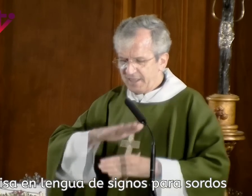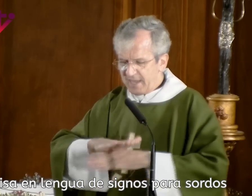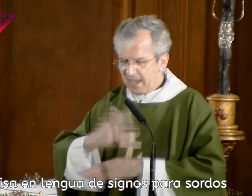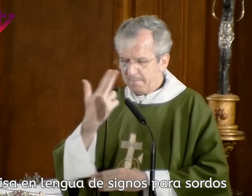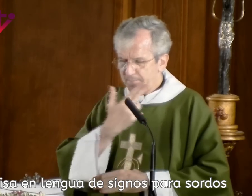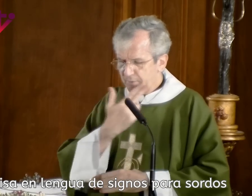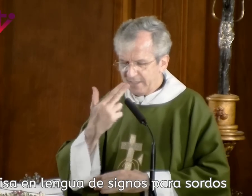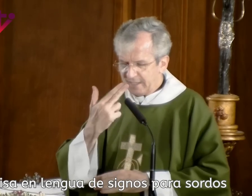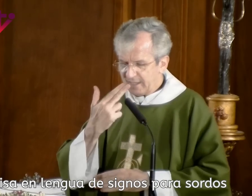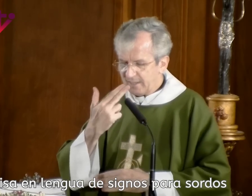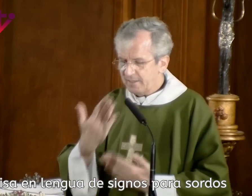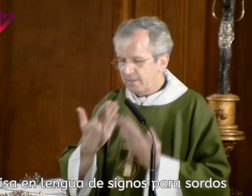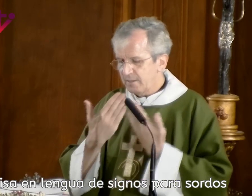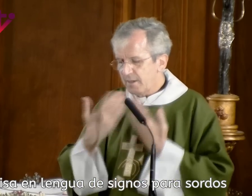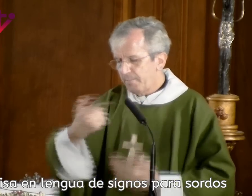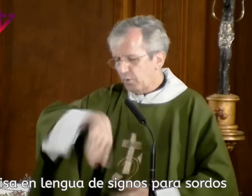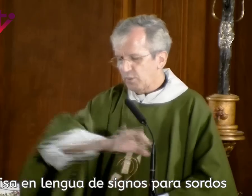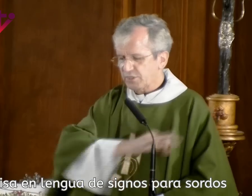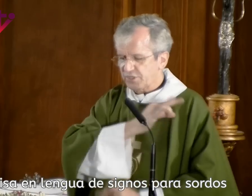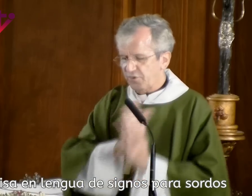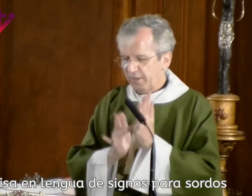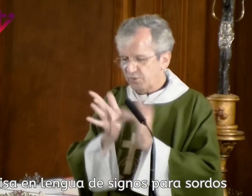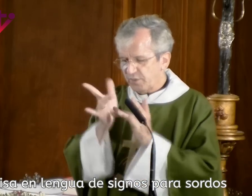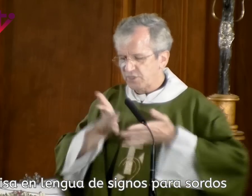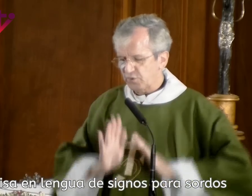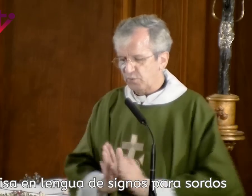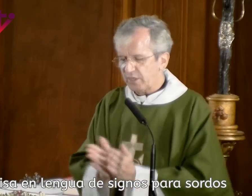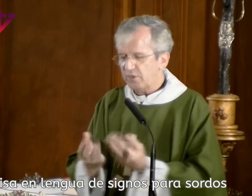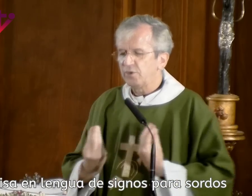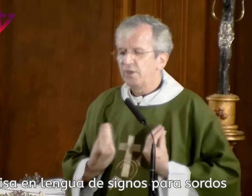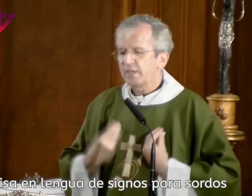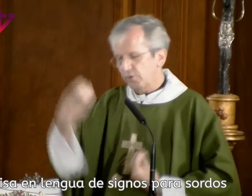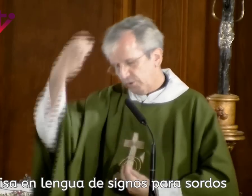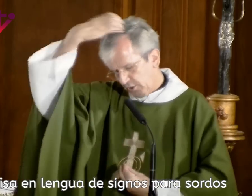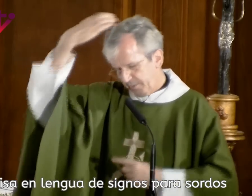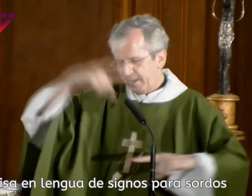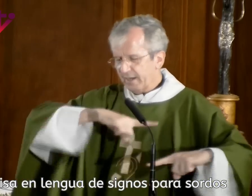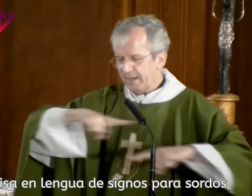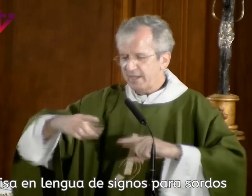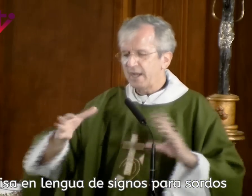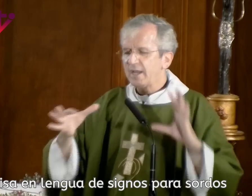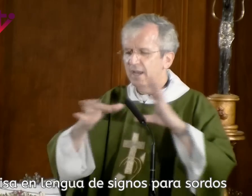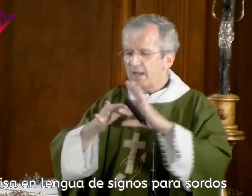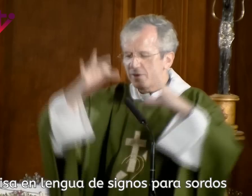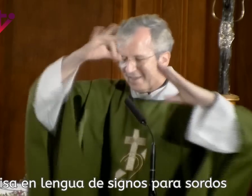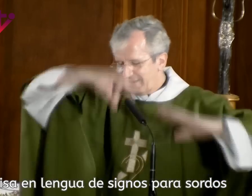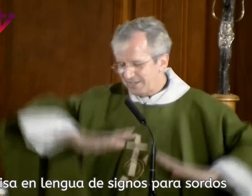herencia prometida. Por nuestro Señor Jesucristo, tu Hijo, que contigo vive y reina en la unidad del